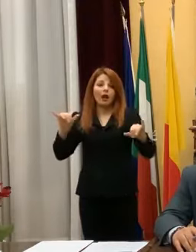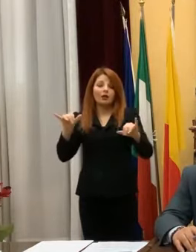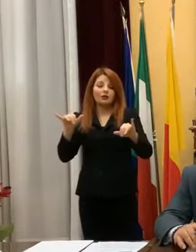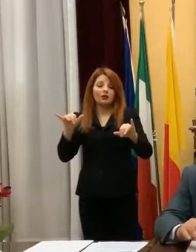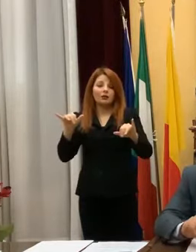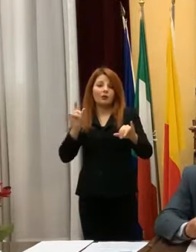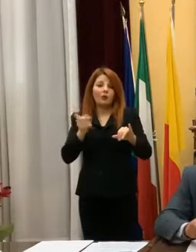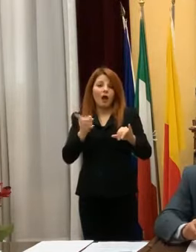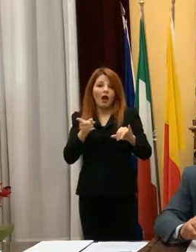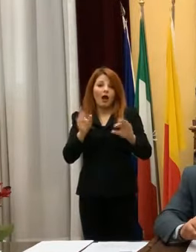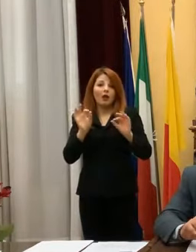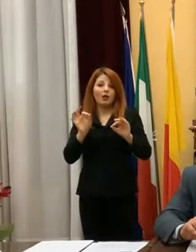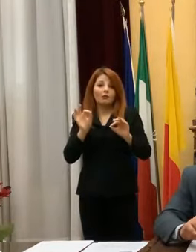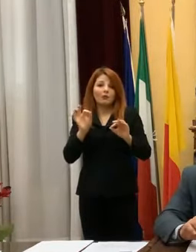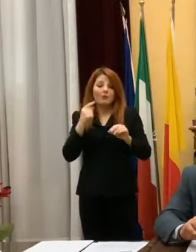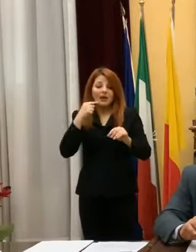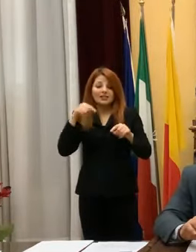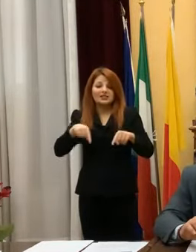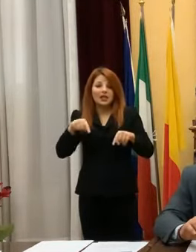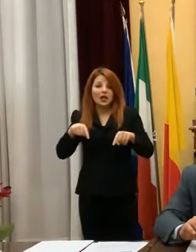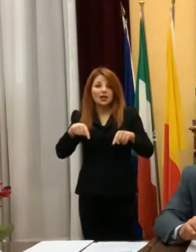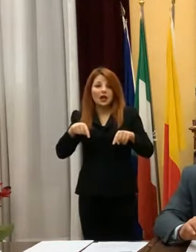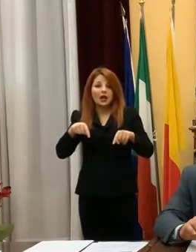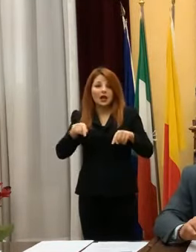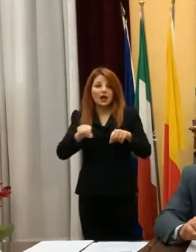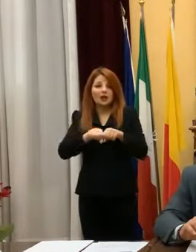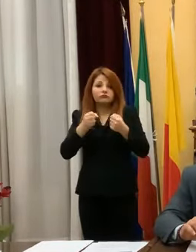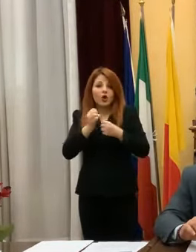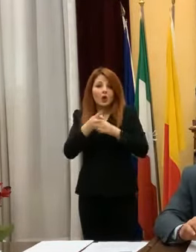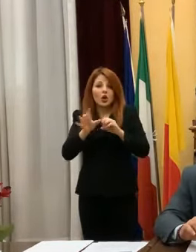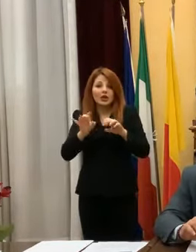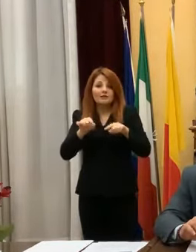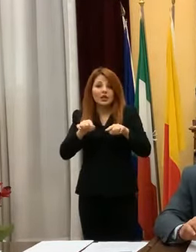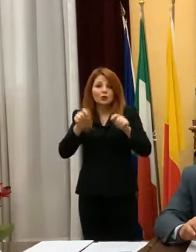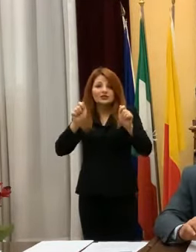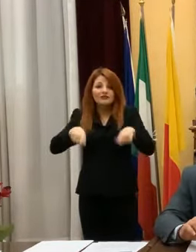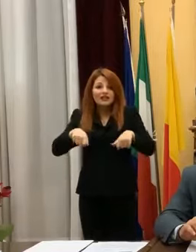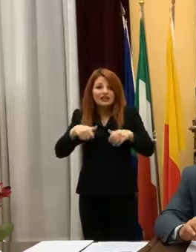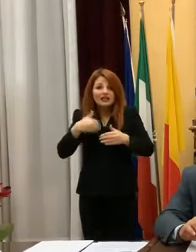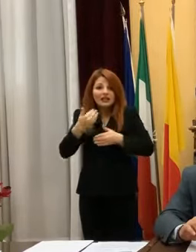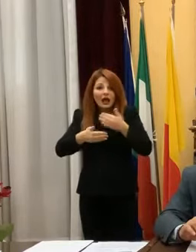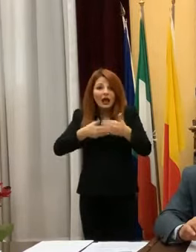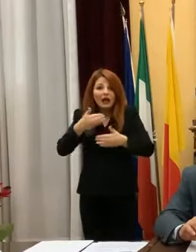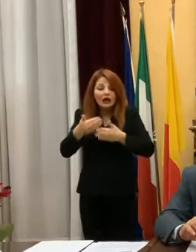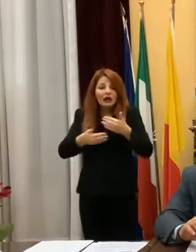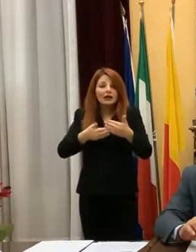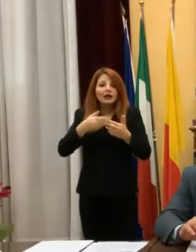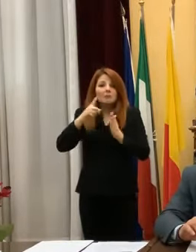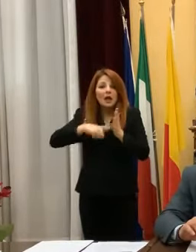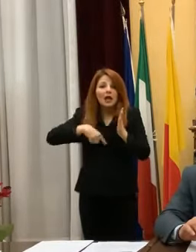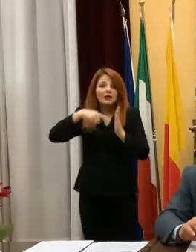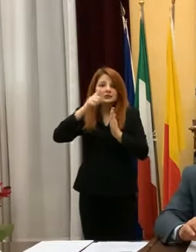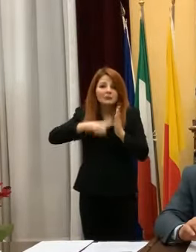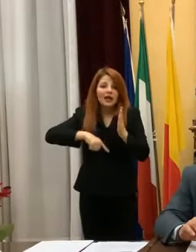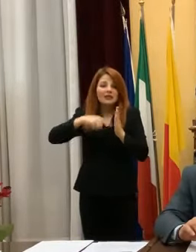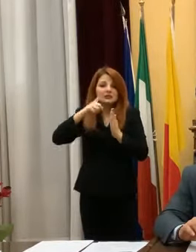anche a Messina e per i mesi successivi la lotta alla pandemia è stata